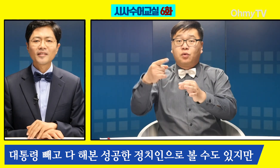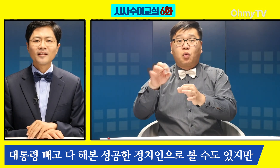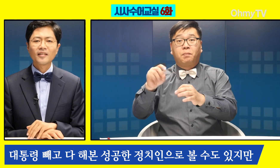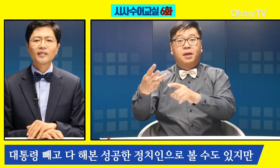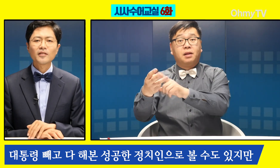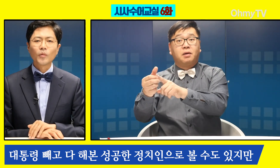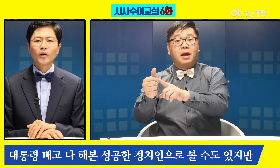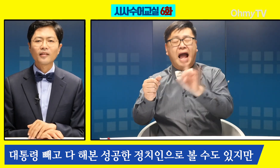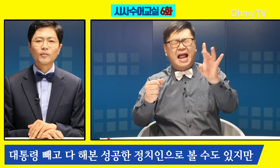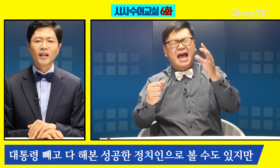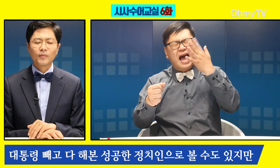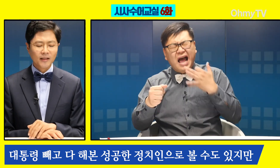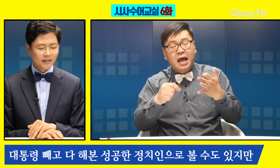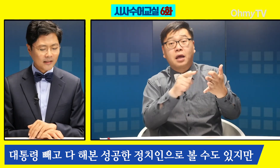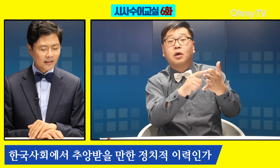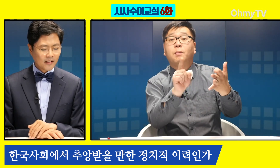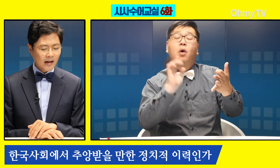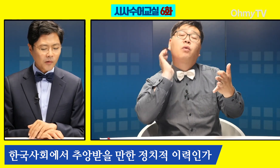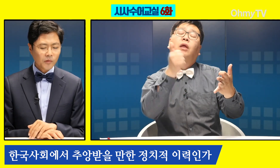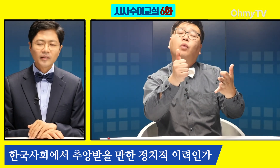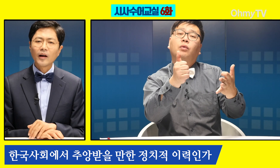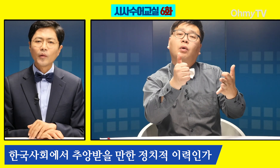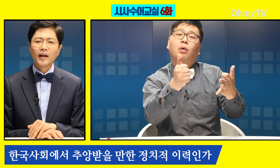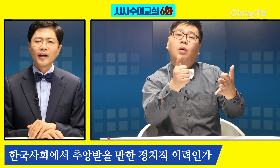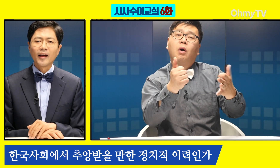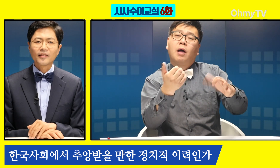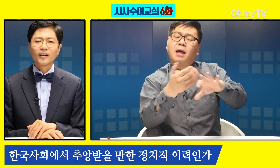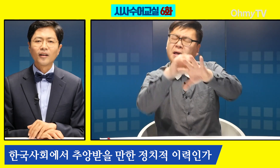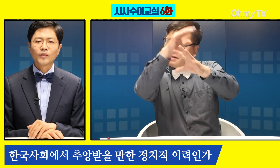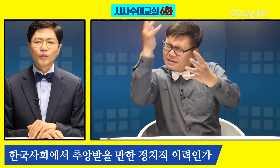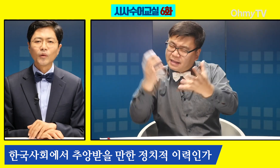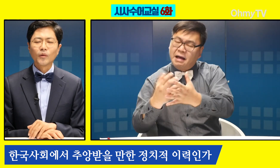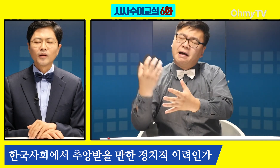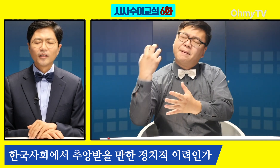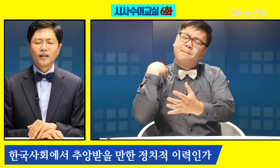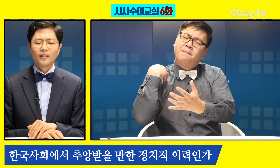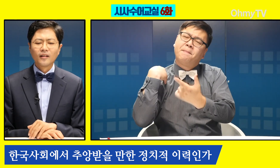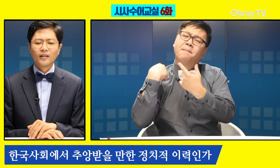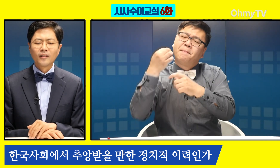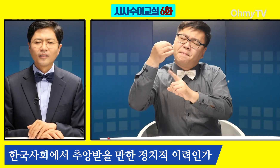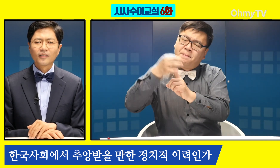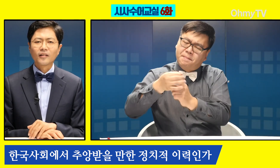성공한 정치인이셨을지 모르겠습니다만 한국 사회에서도